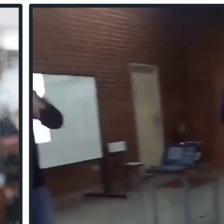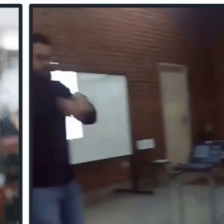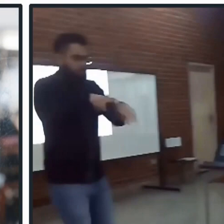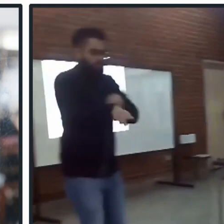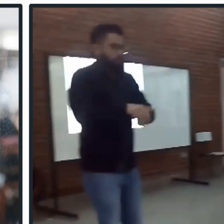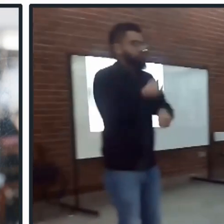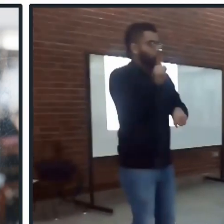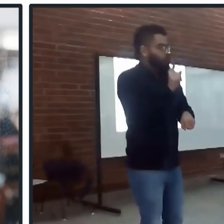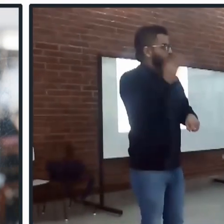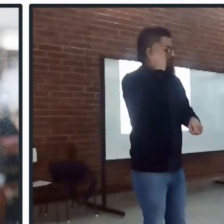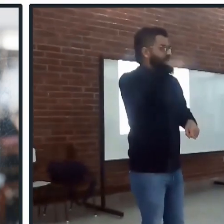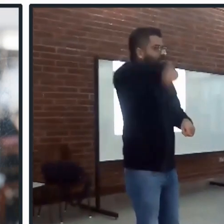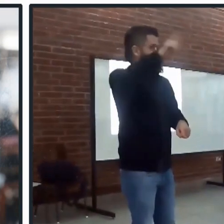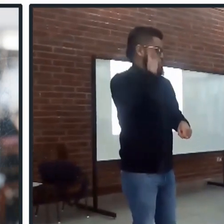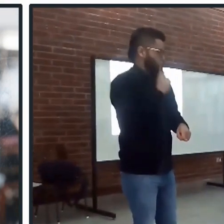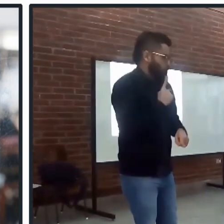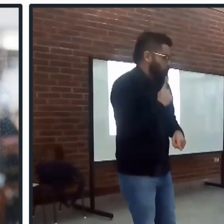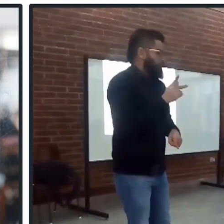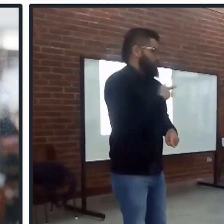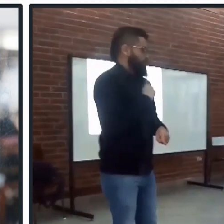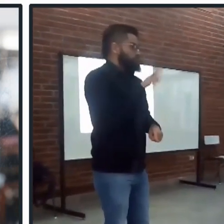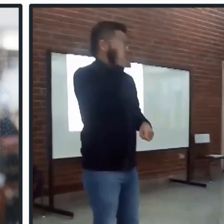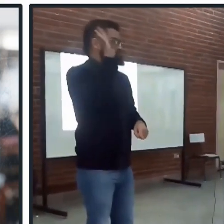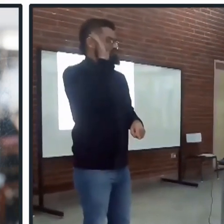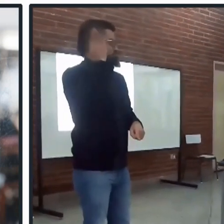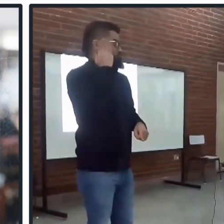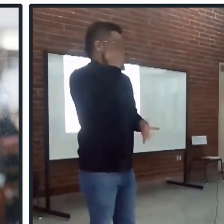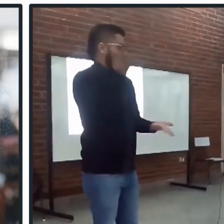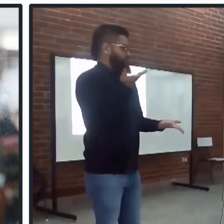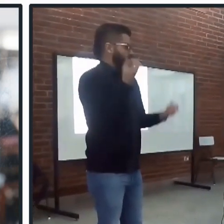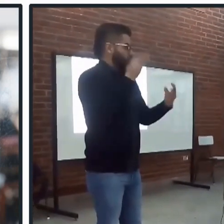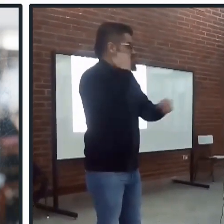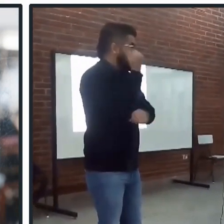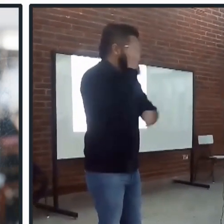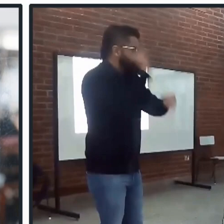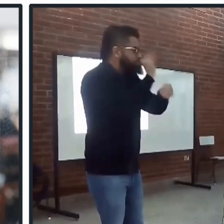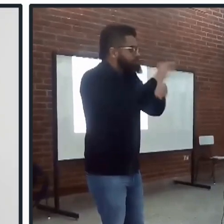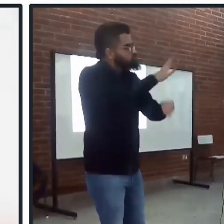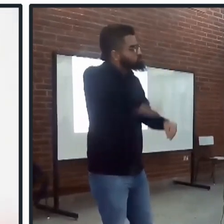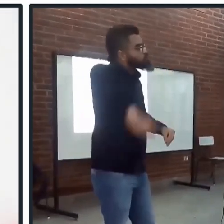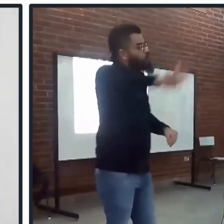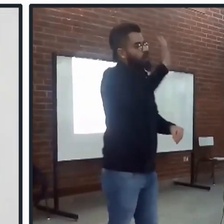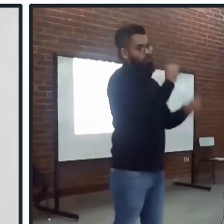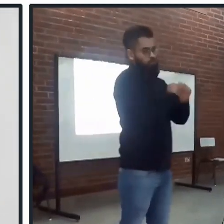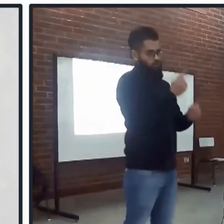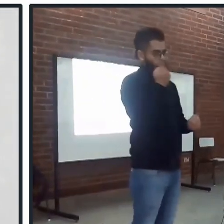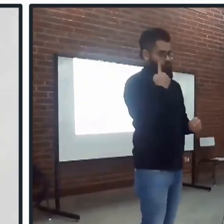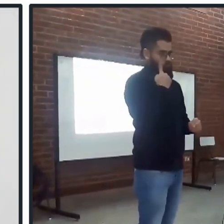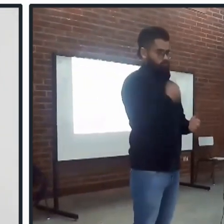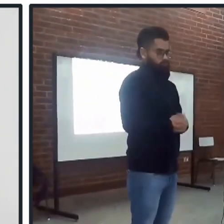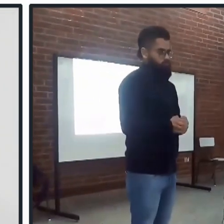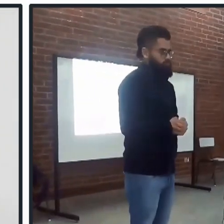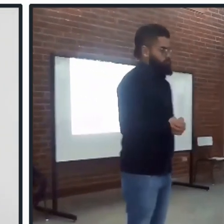sociedad que respetar su lengua, que es la lengua de señas. La lengua de señas. Claro, claro que sí. Yo decía